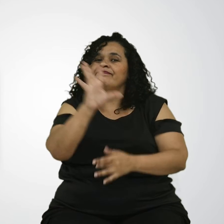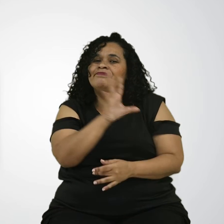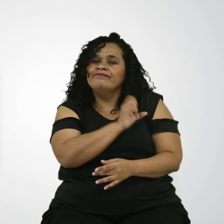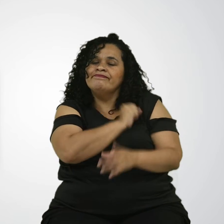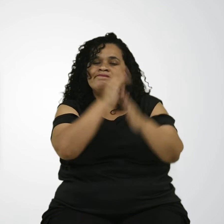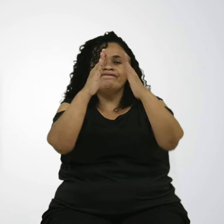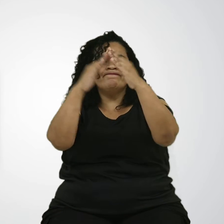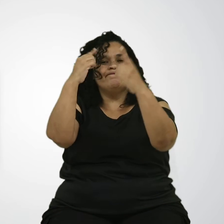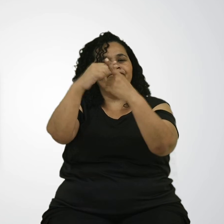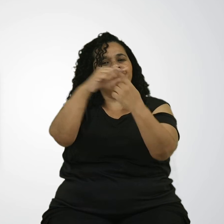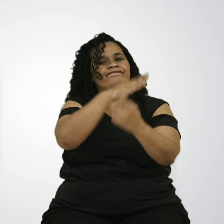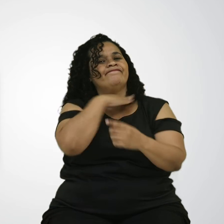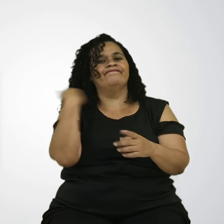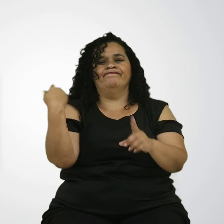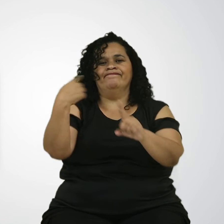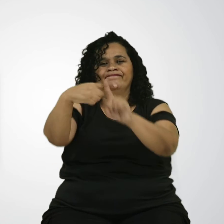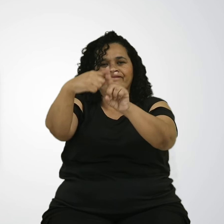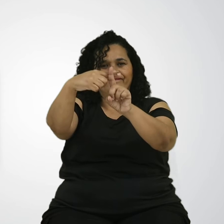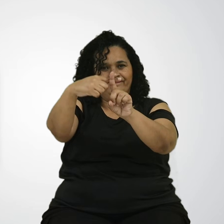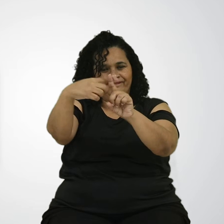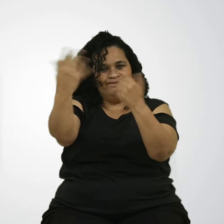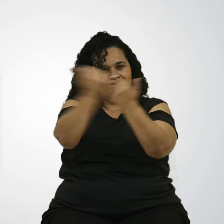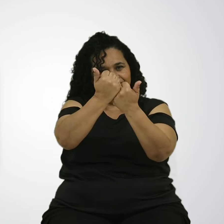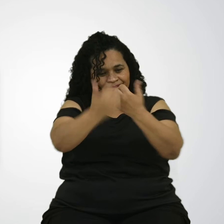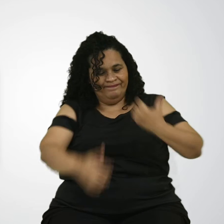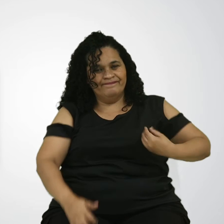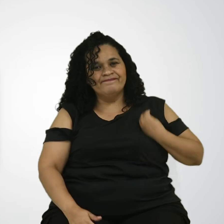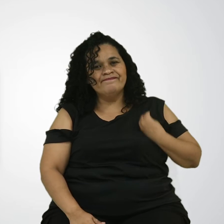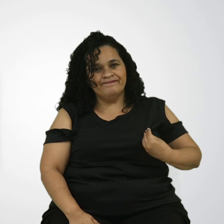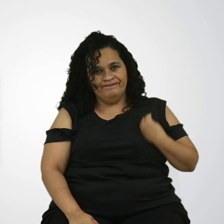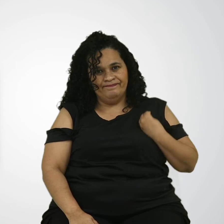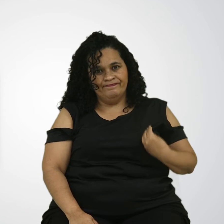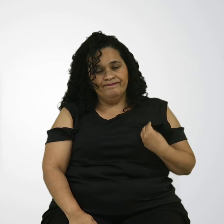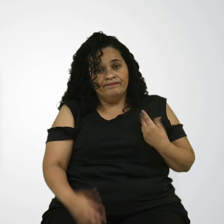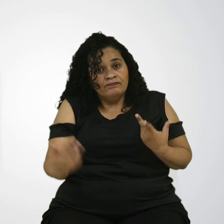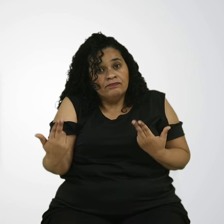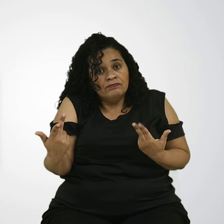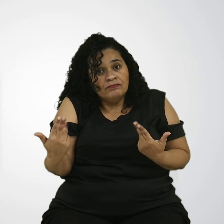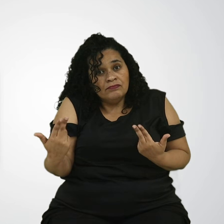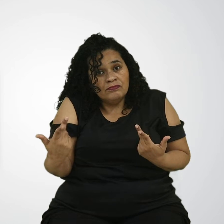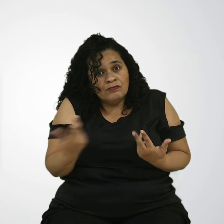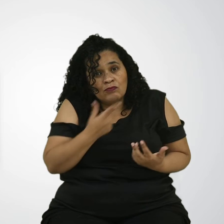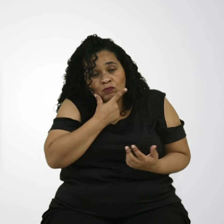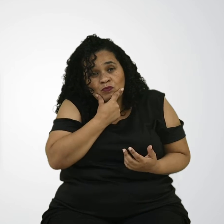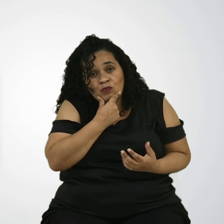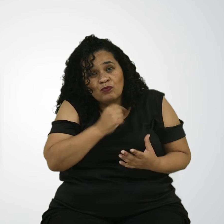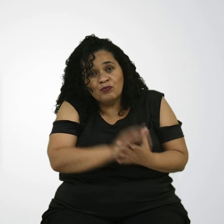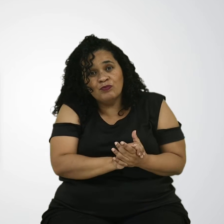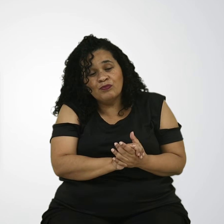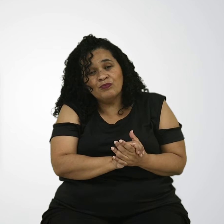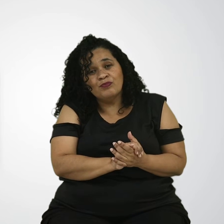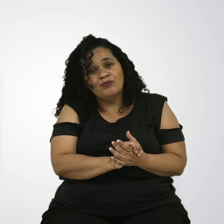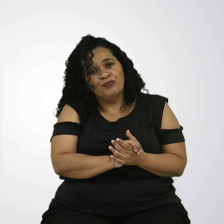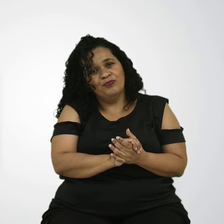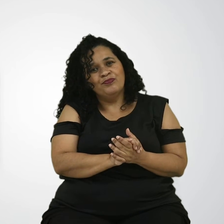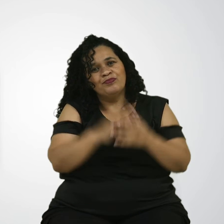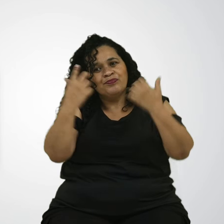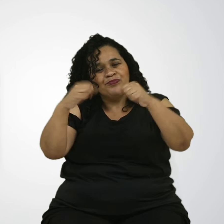É a grande pergunta. O que é necessário para que eu tenha um povo para